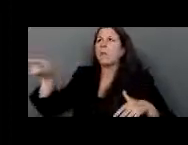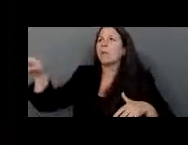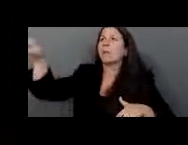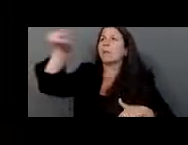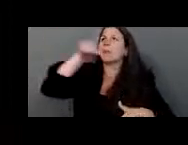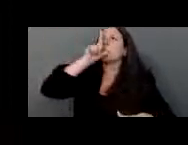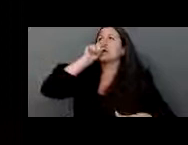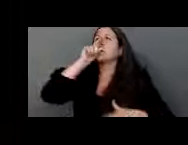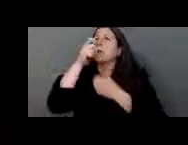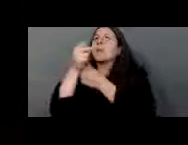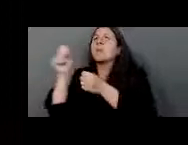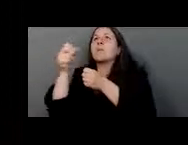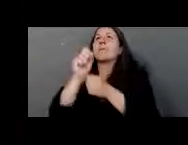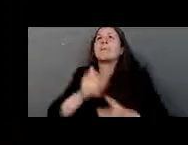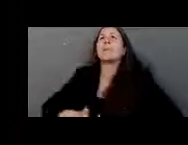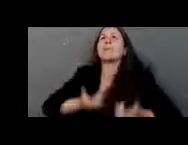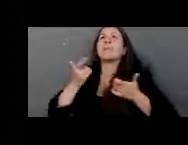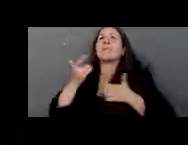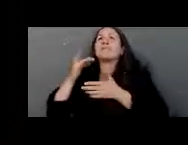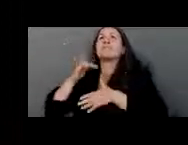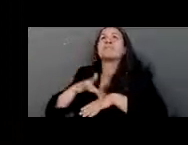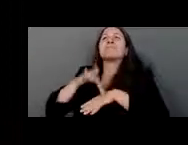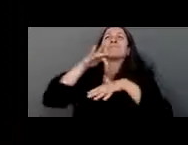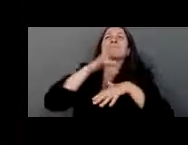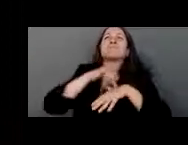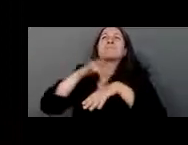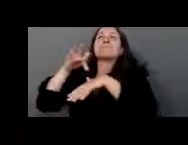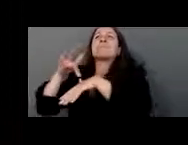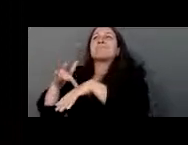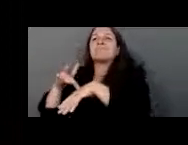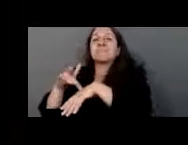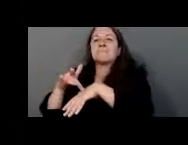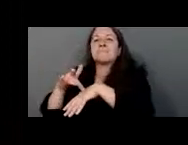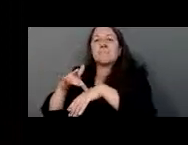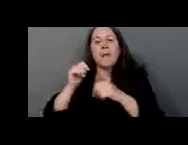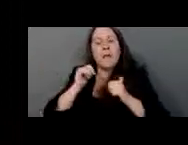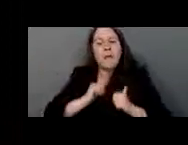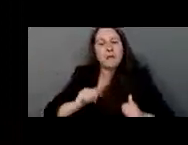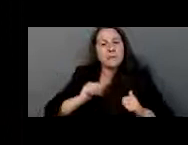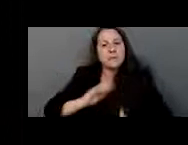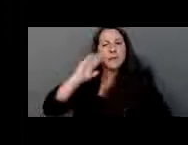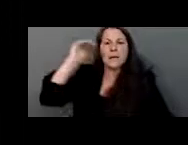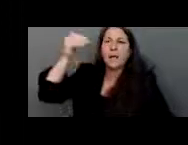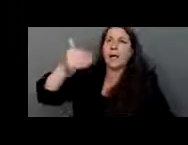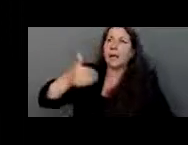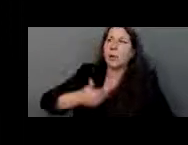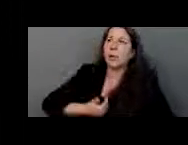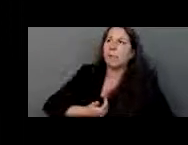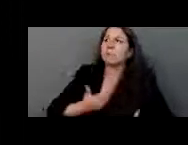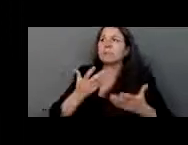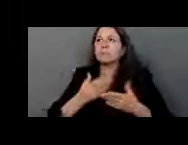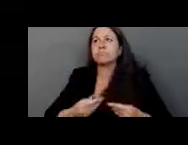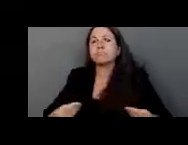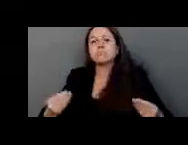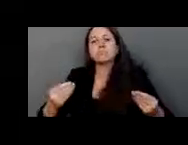la vie simplement. J'essaie de disperser l'ombre de l'absence, d'être accueillante comme le printemps, comme la lumière